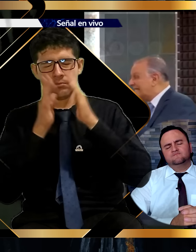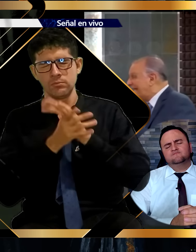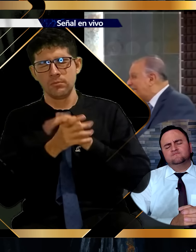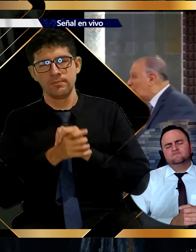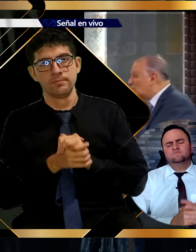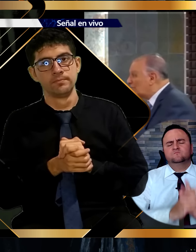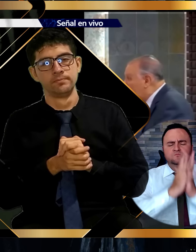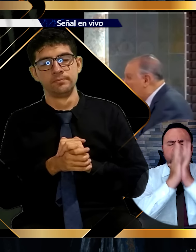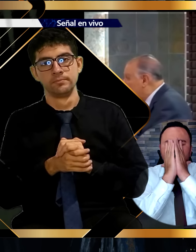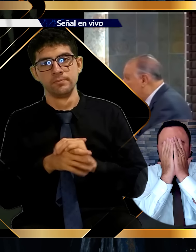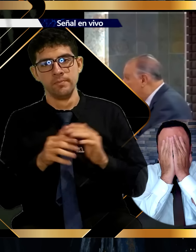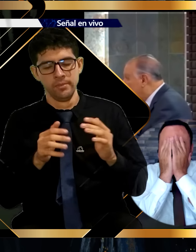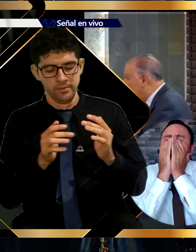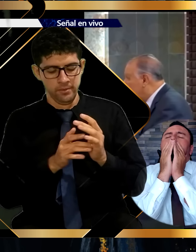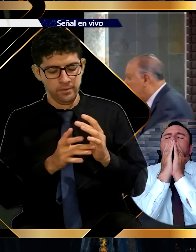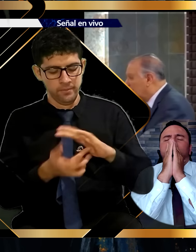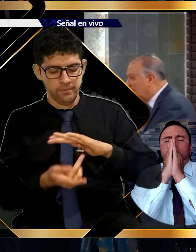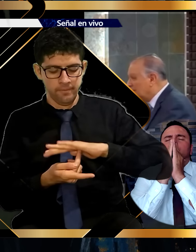Así que él dijo eso en fe.